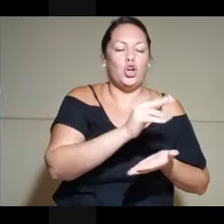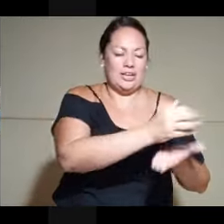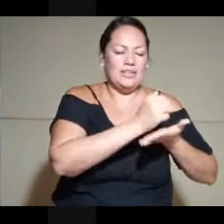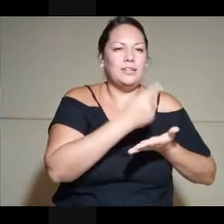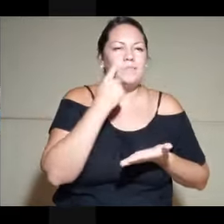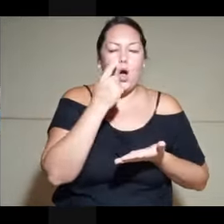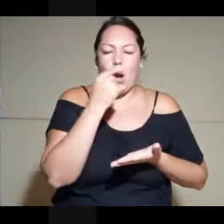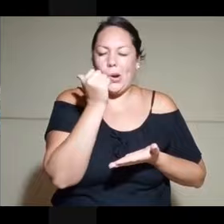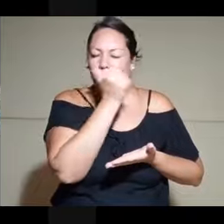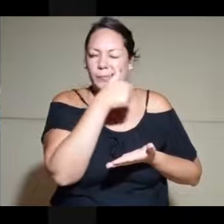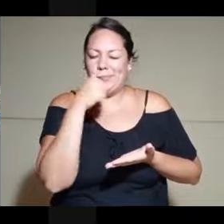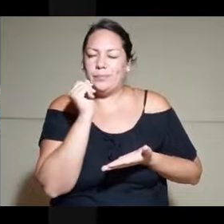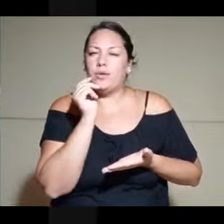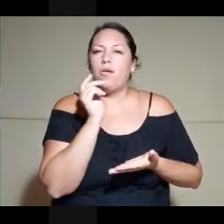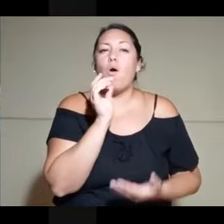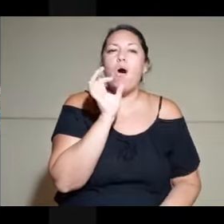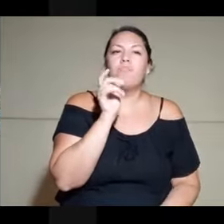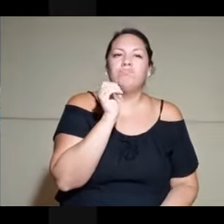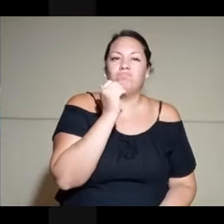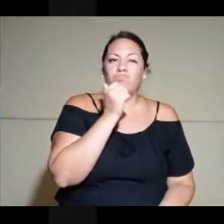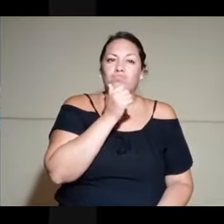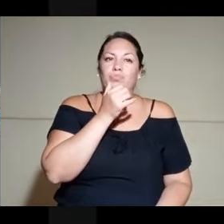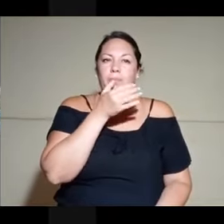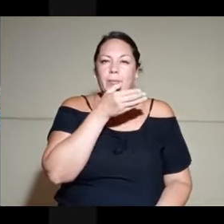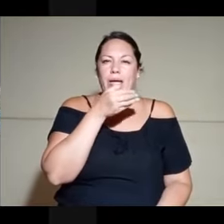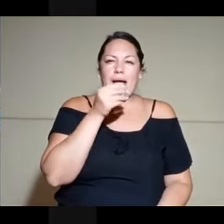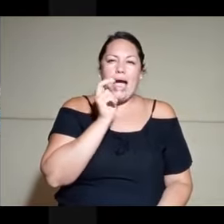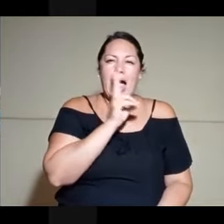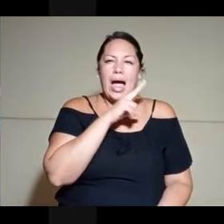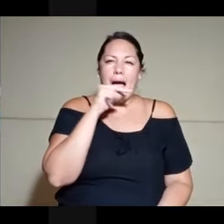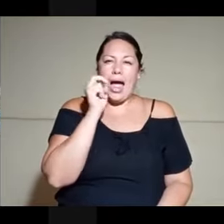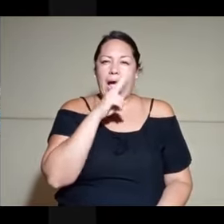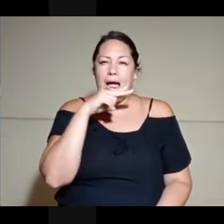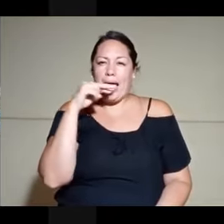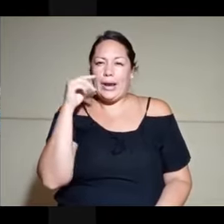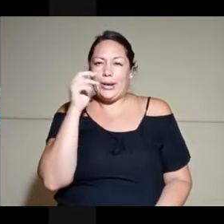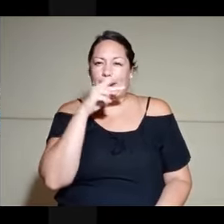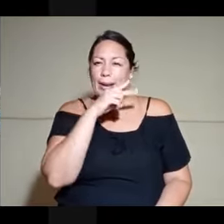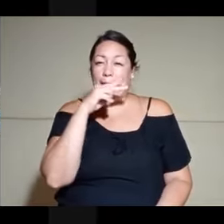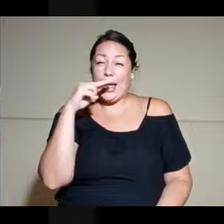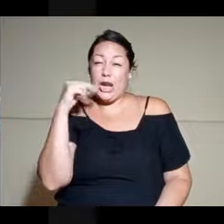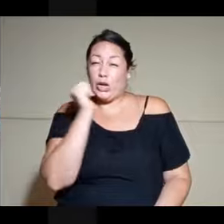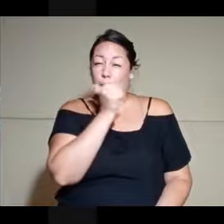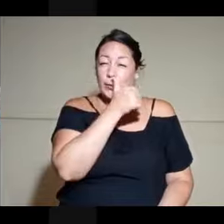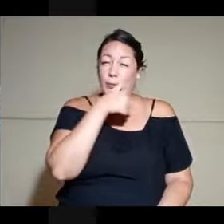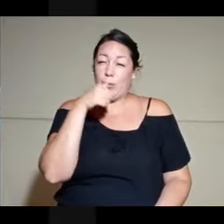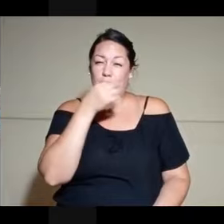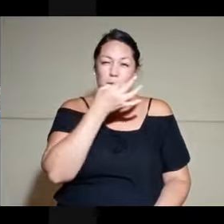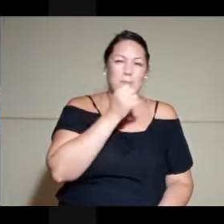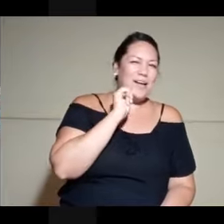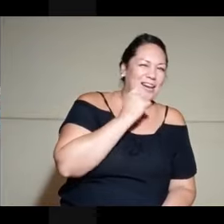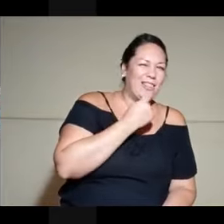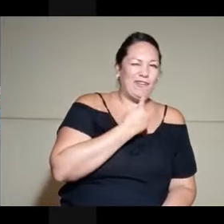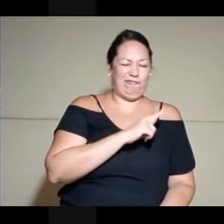receptores para las sustancias odoríferas, sustancias químicas del olor, agradable o desagradable.